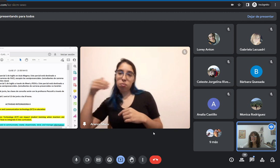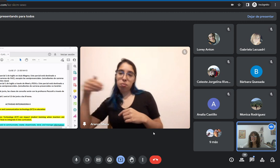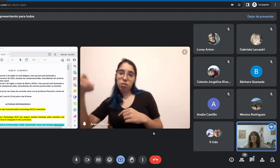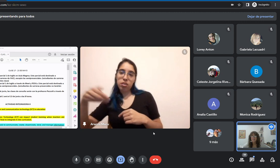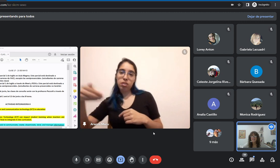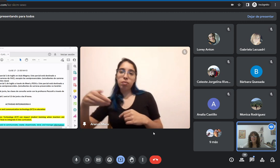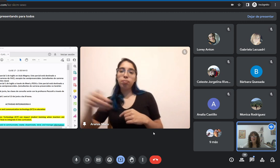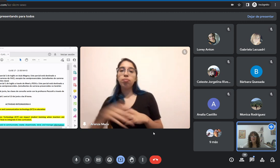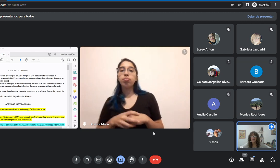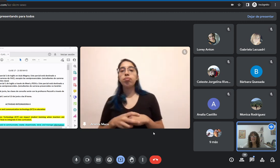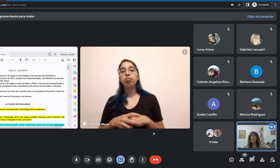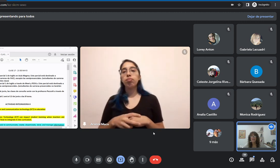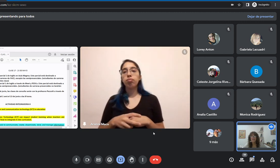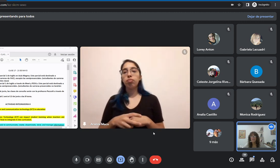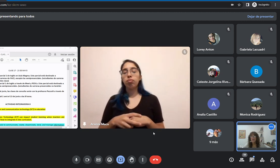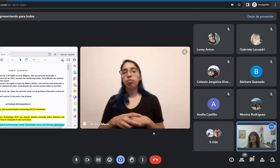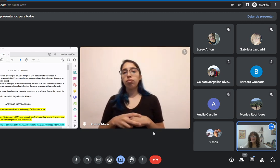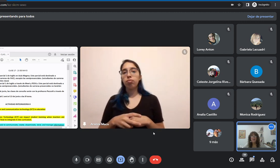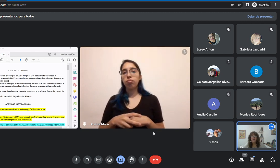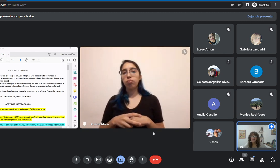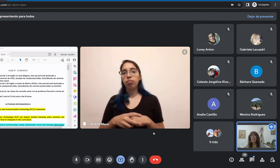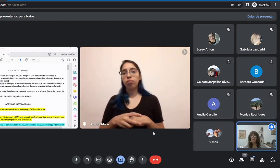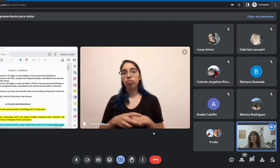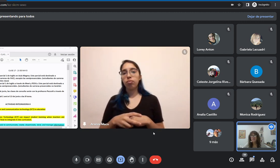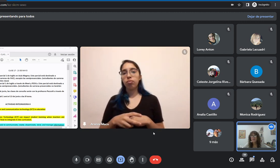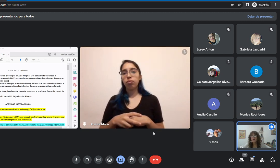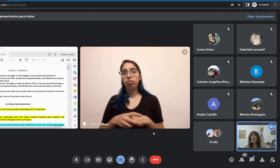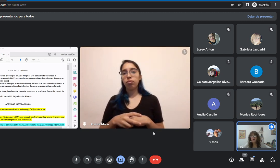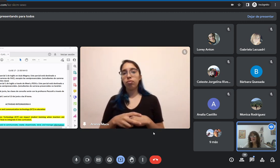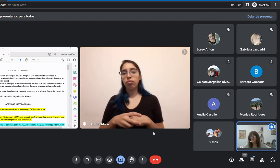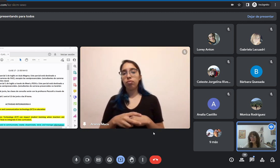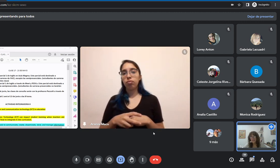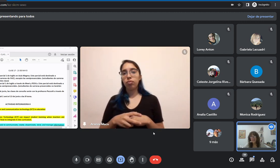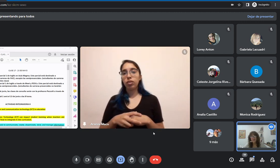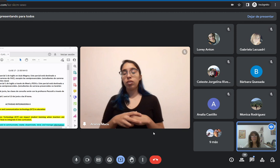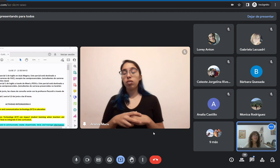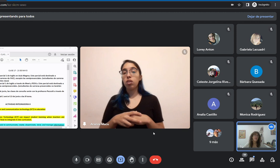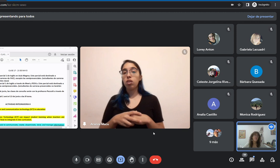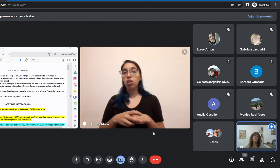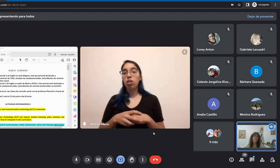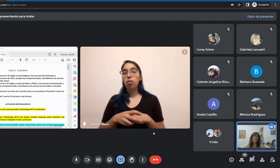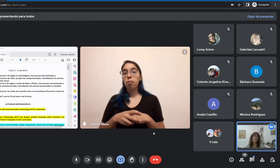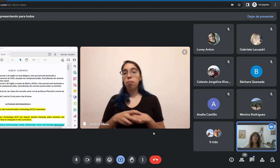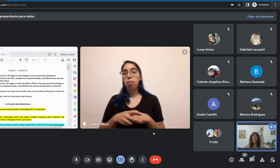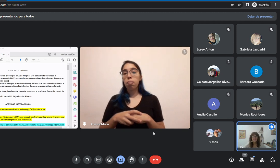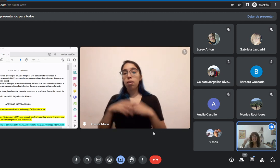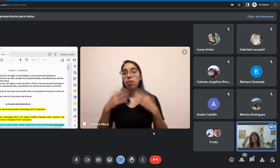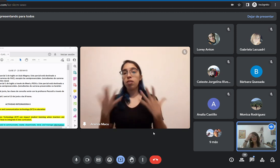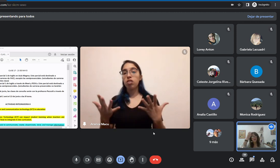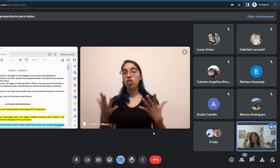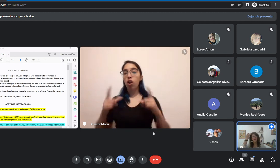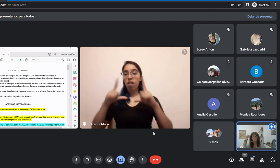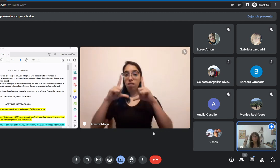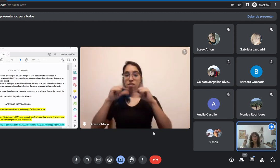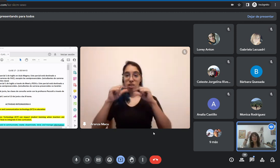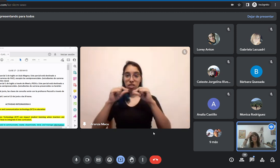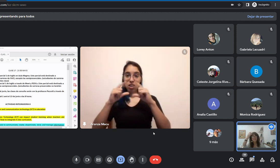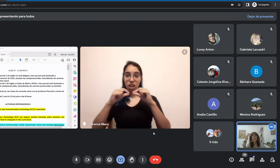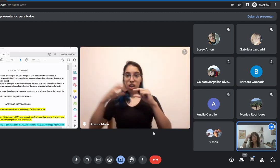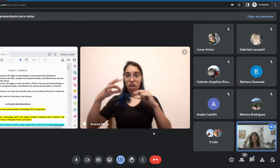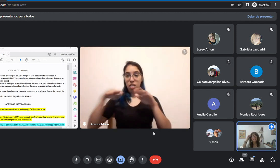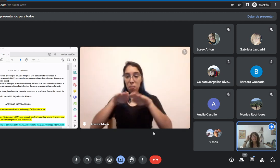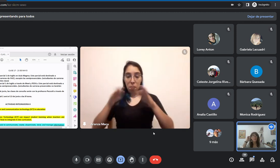ya empezamos con todavía no tengo fija la fecha de finales, así que ahí va a haber otro martes